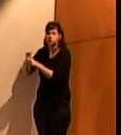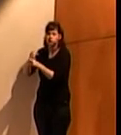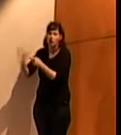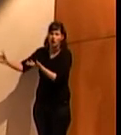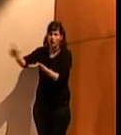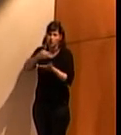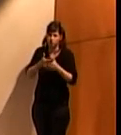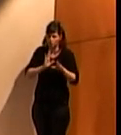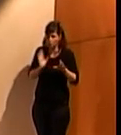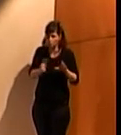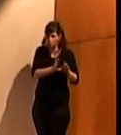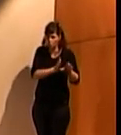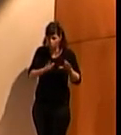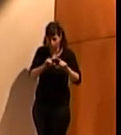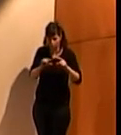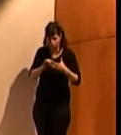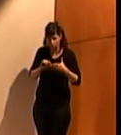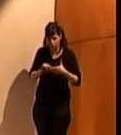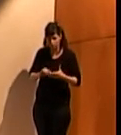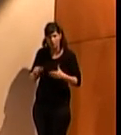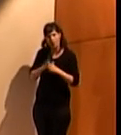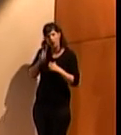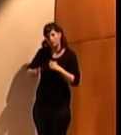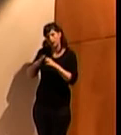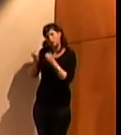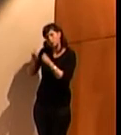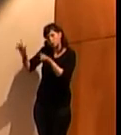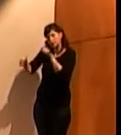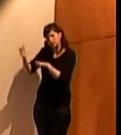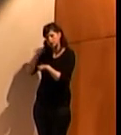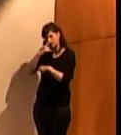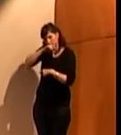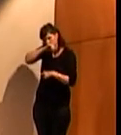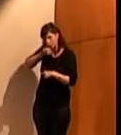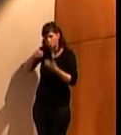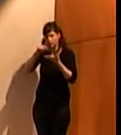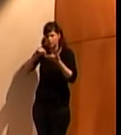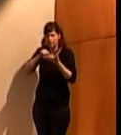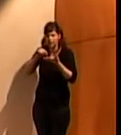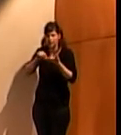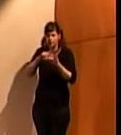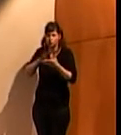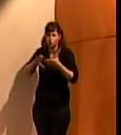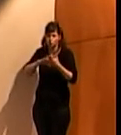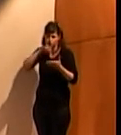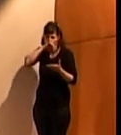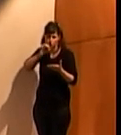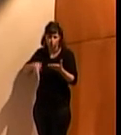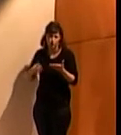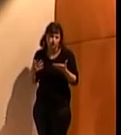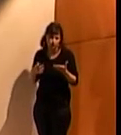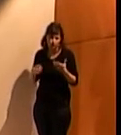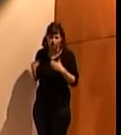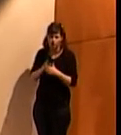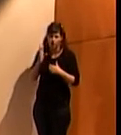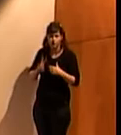il y a plusieurs personnes qui ont parlé de leur attachement à la brique rose toulousaine. Et du coup, sans vraiment en avoir conscience